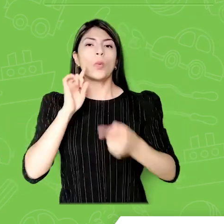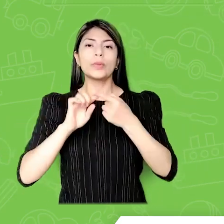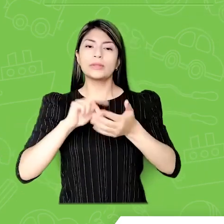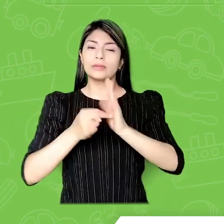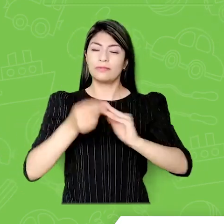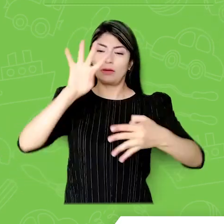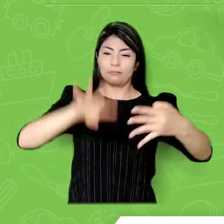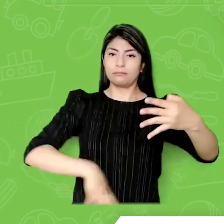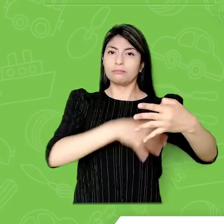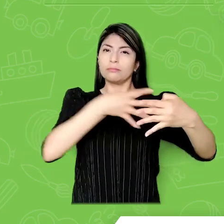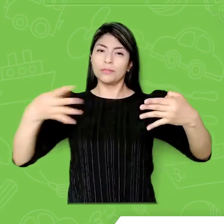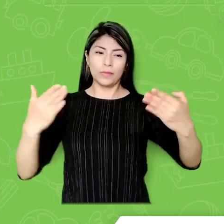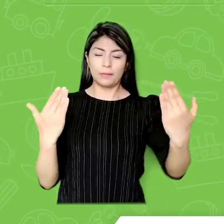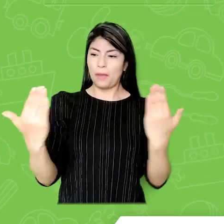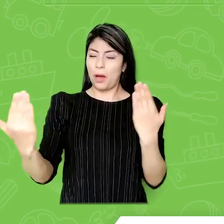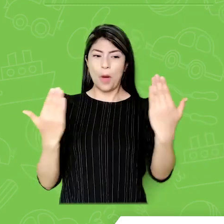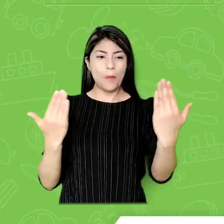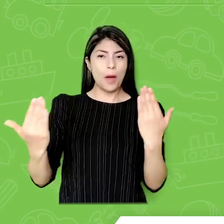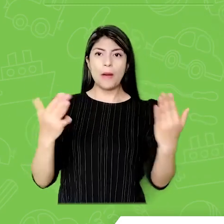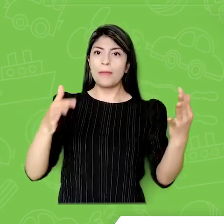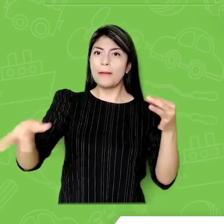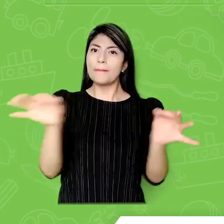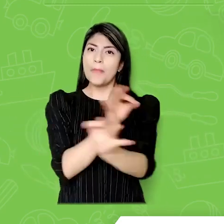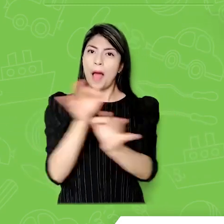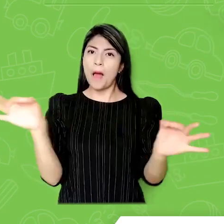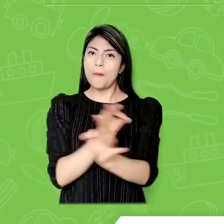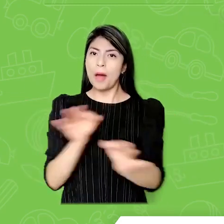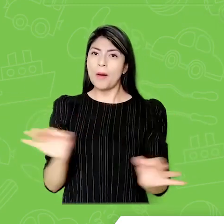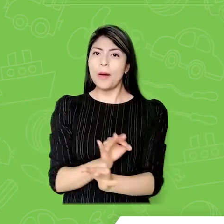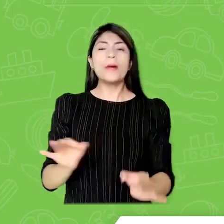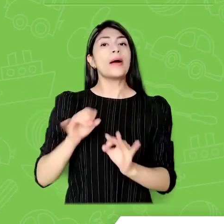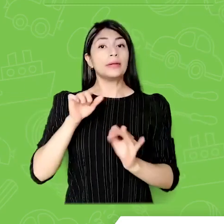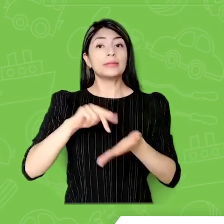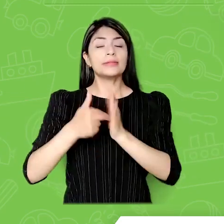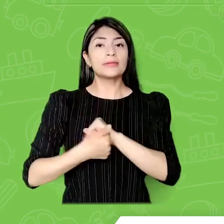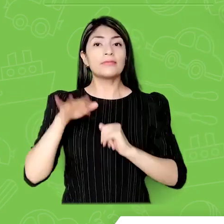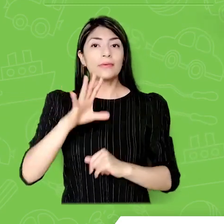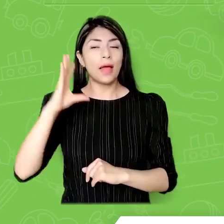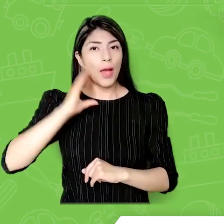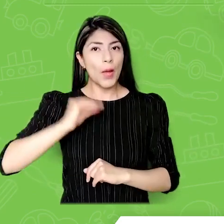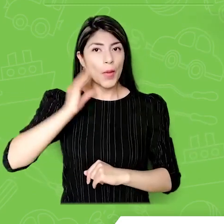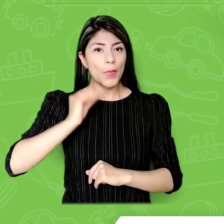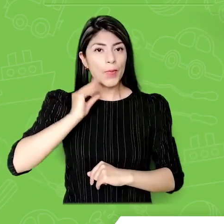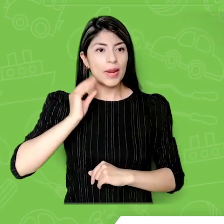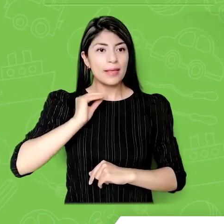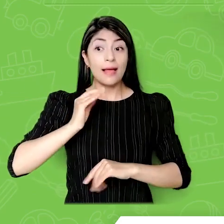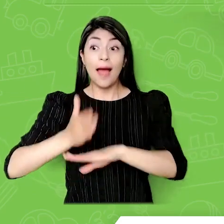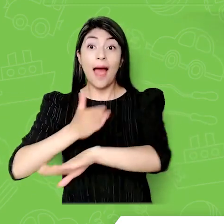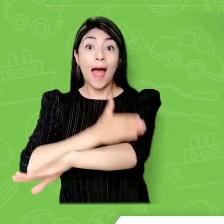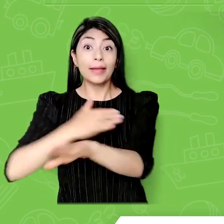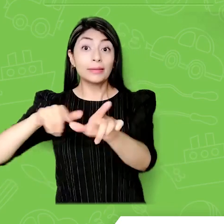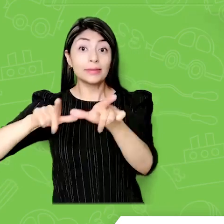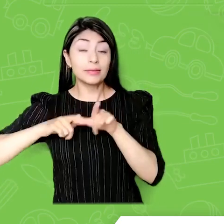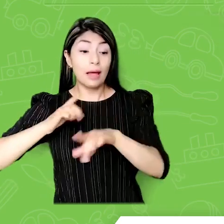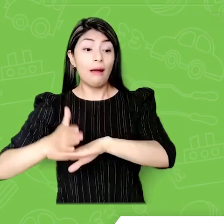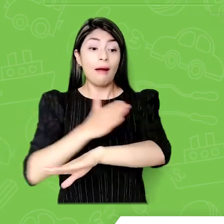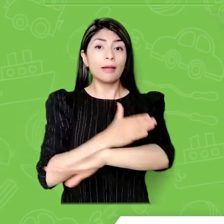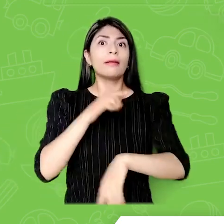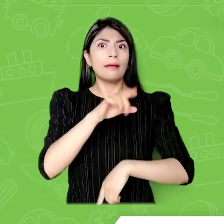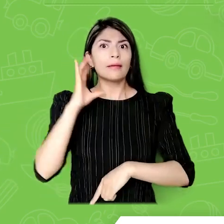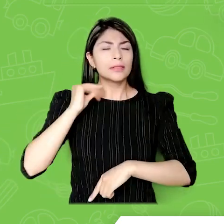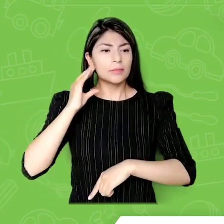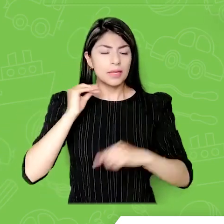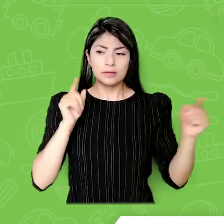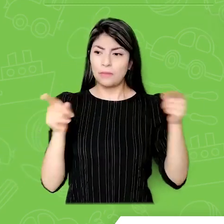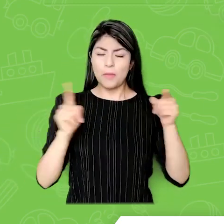equivalencias que permita convertir dichas experiencias previas a la obtención del título de pregrado en experiencia profesional válida. En